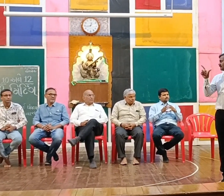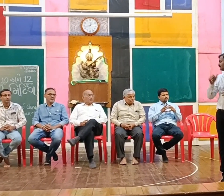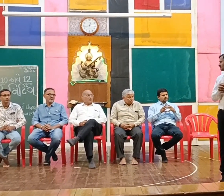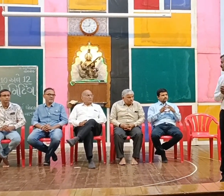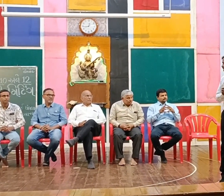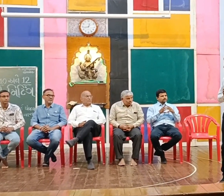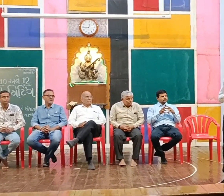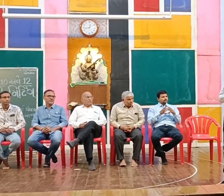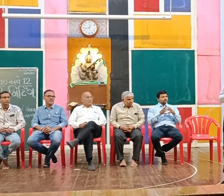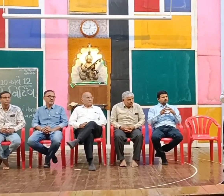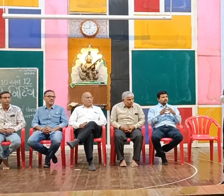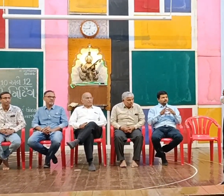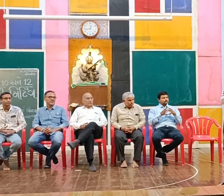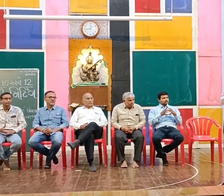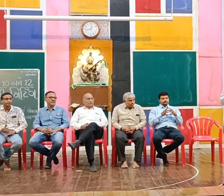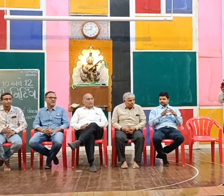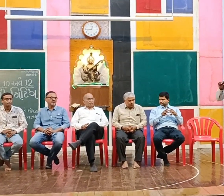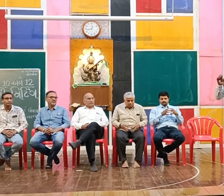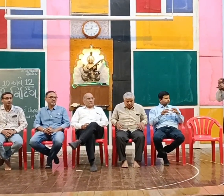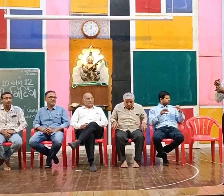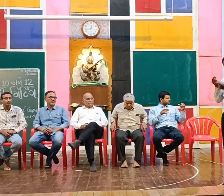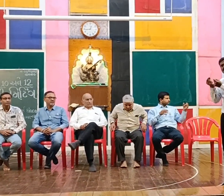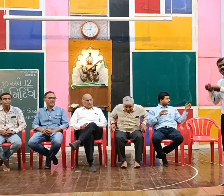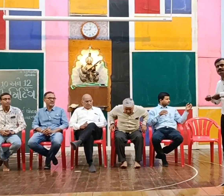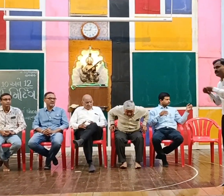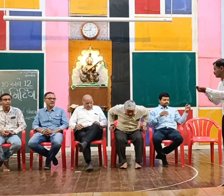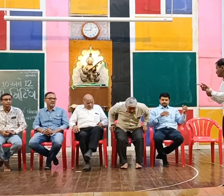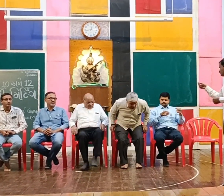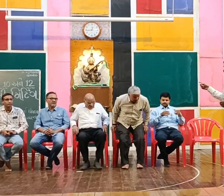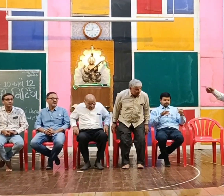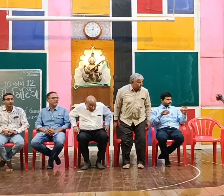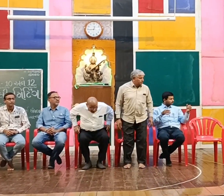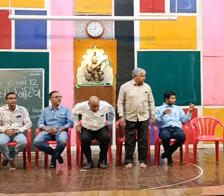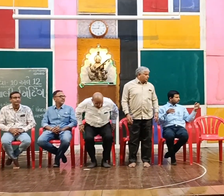મેમેન્ટોથી સન્માનિત કરશે મંત્રી શ્રી અશ્વિનભાઈ પંડ્યા.